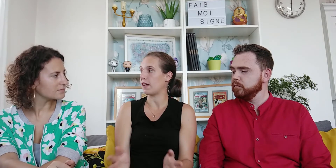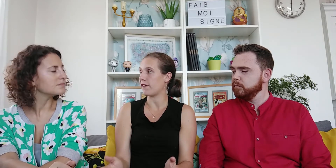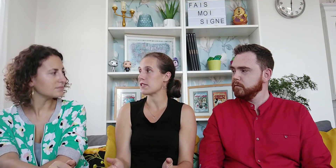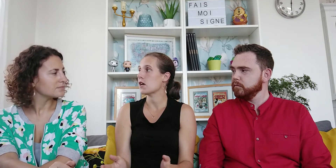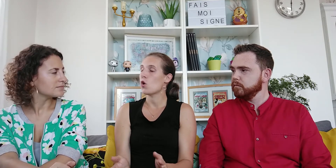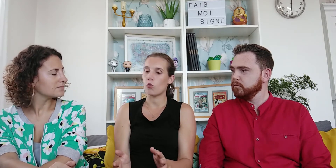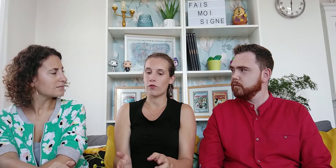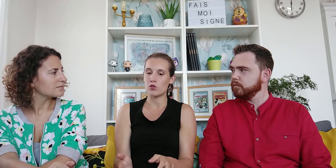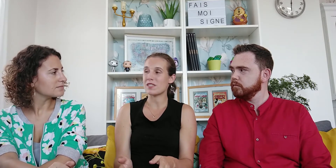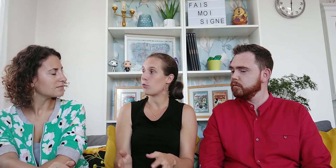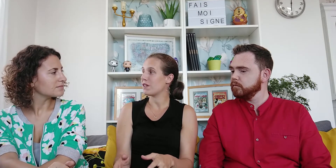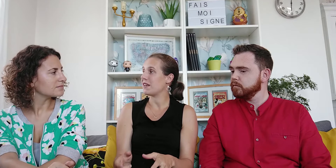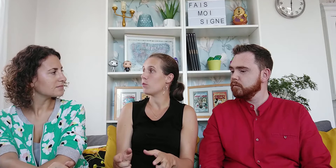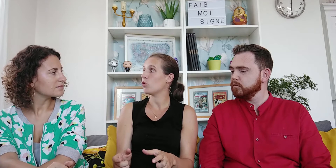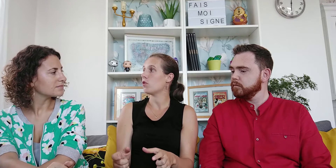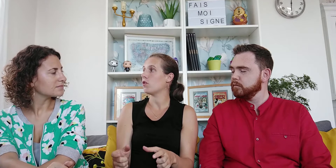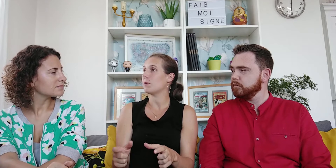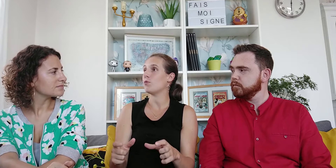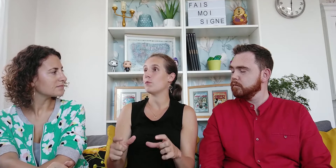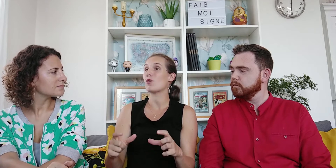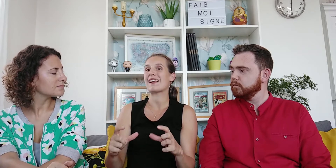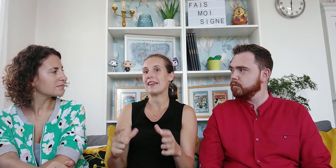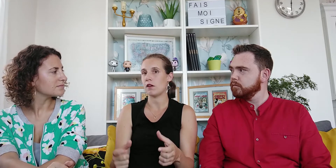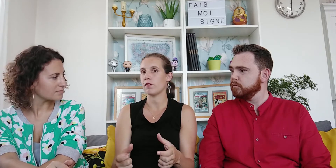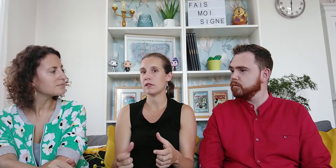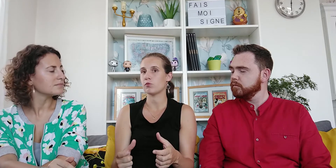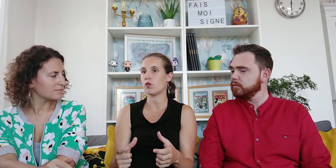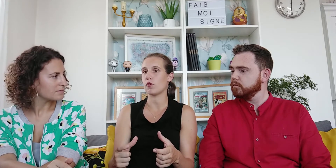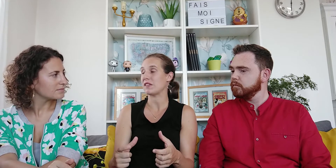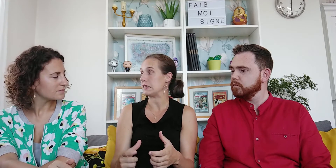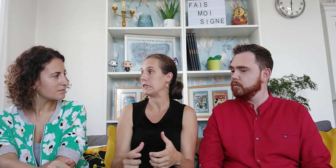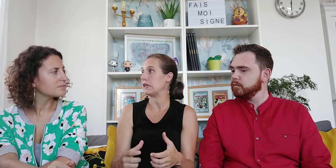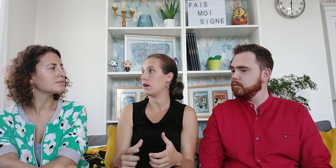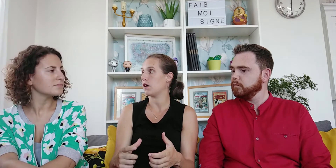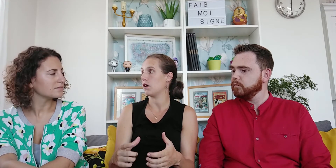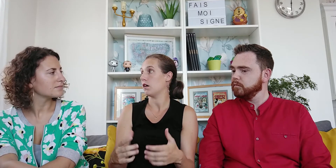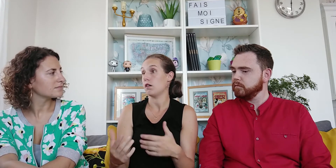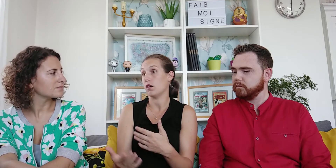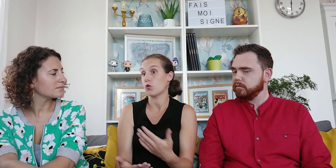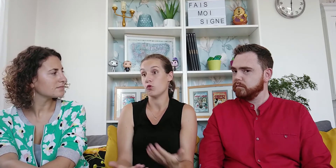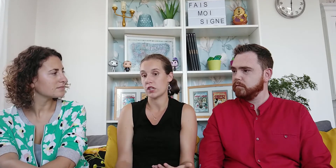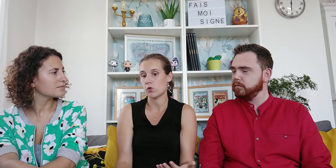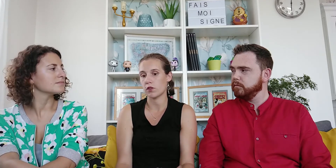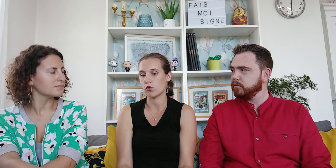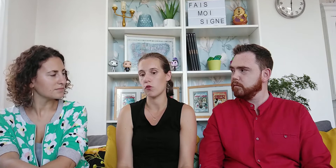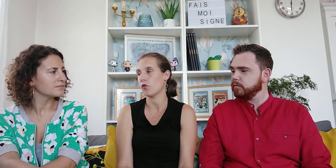phrase, on vient juste appuyer les mots clés, en fait, pour faciliter la communication avec notre enfant, en